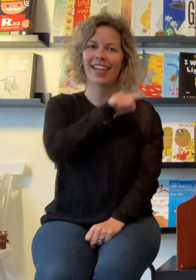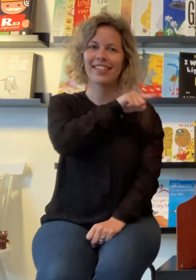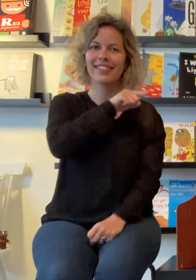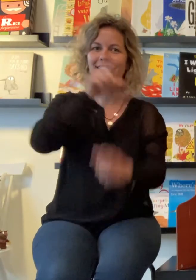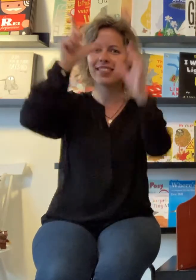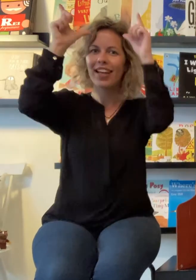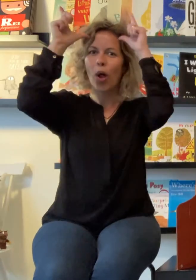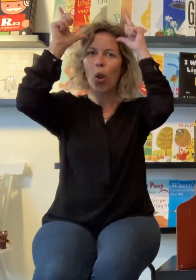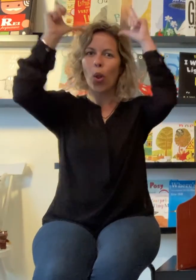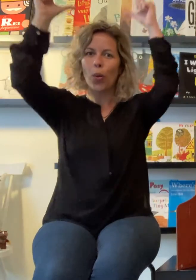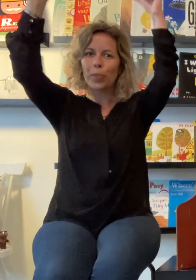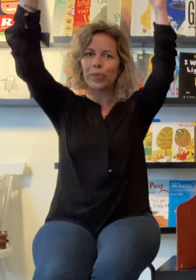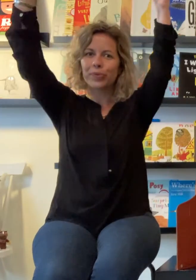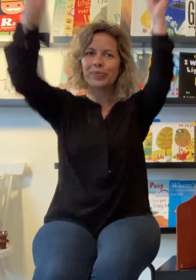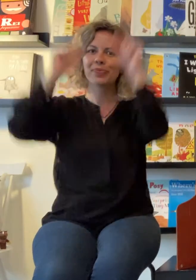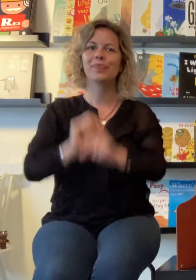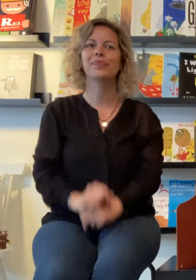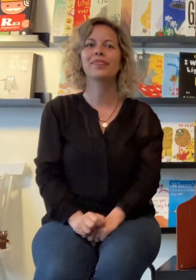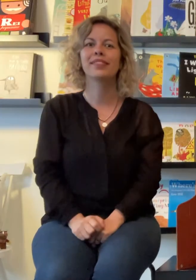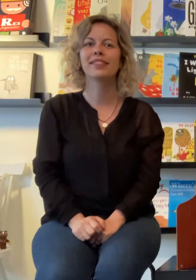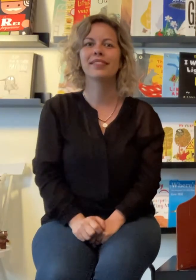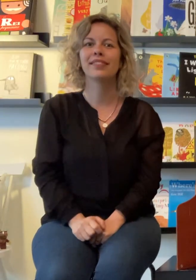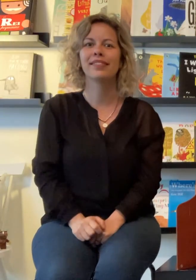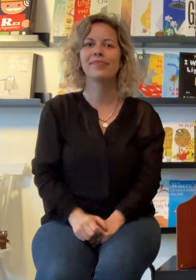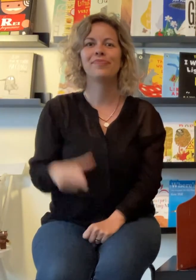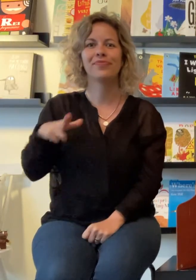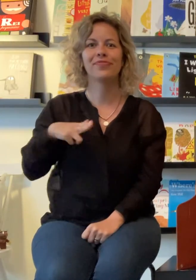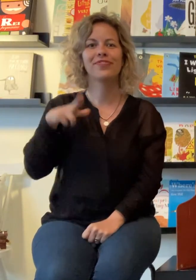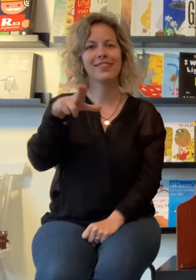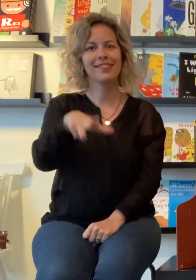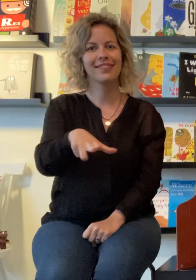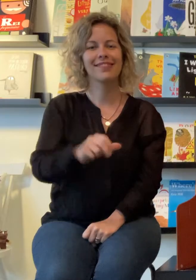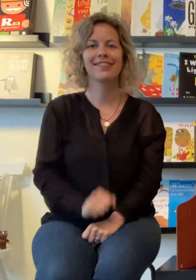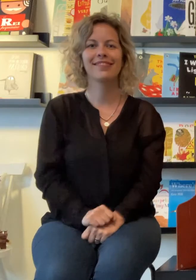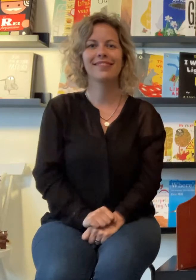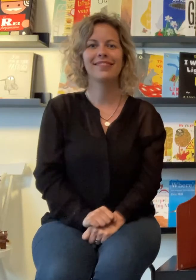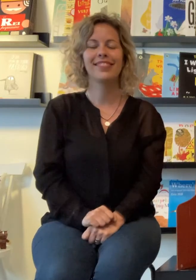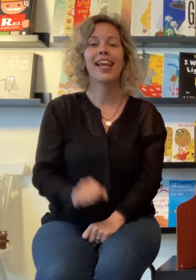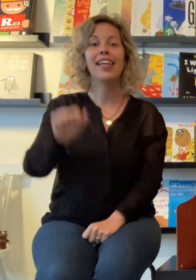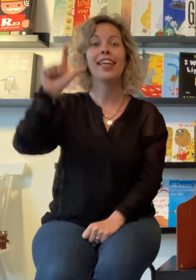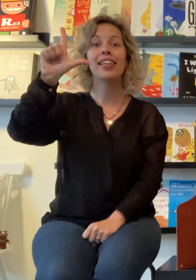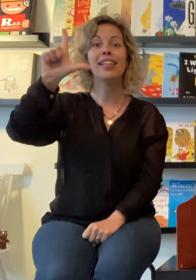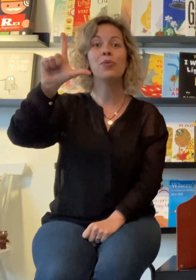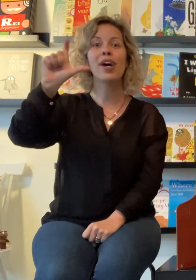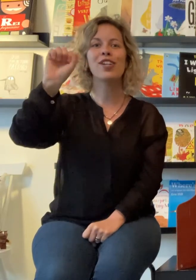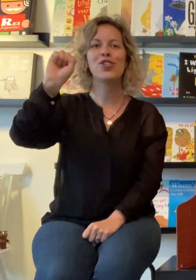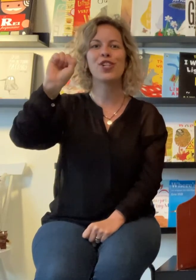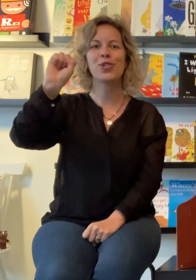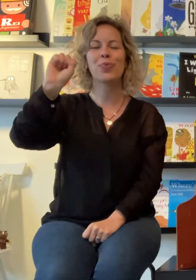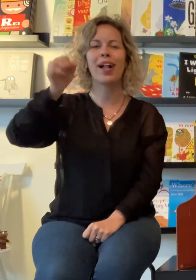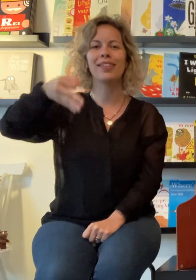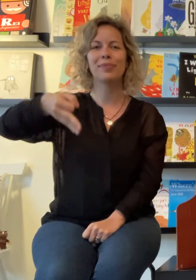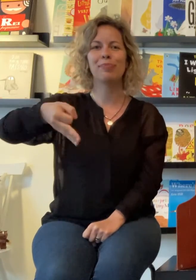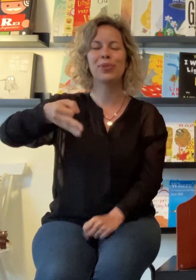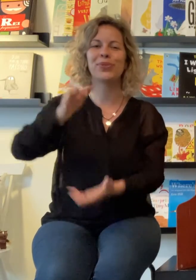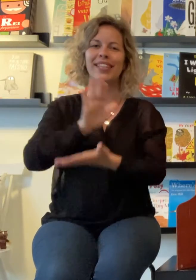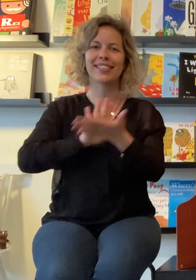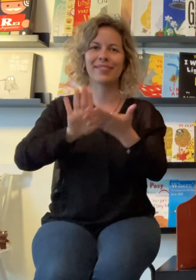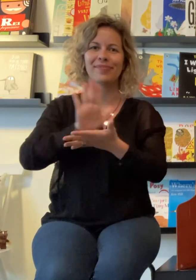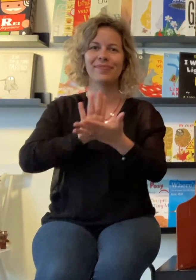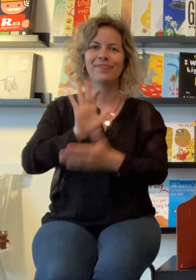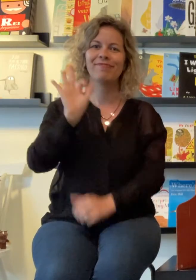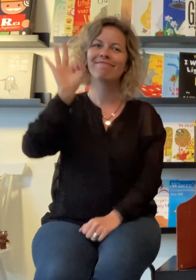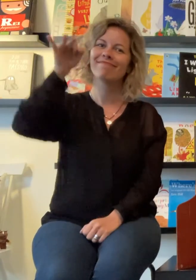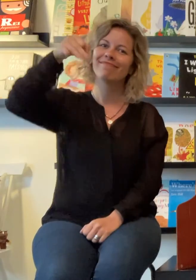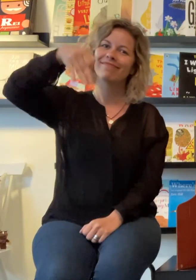Este é o lobo. Em língua portuguesa. Em língua gestual